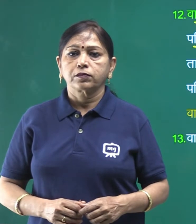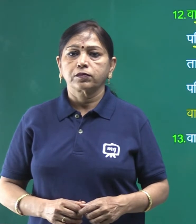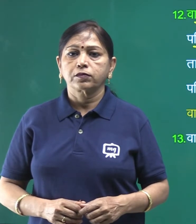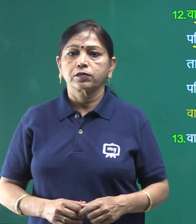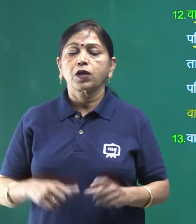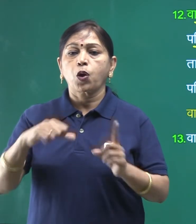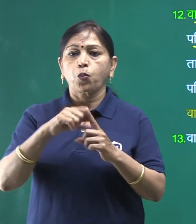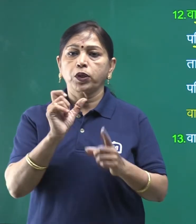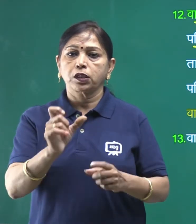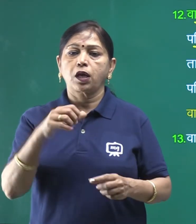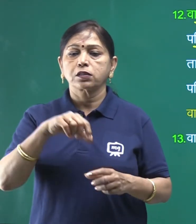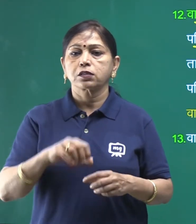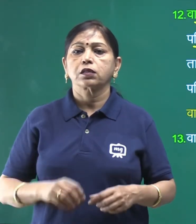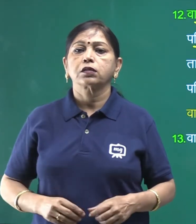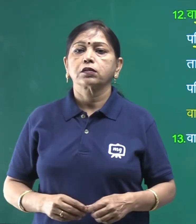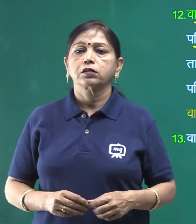क्वथनांक से